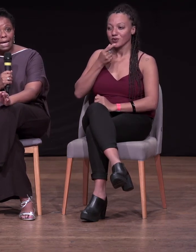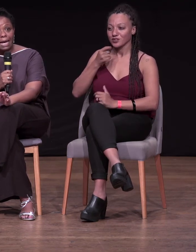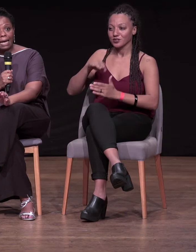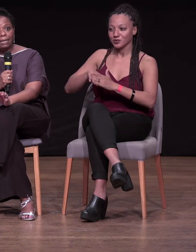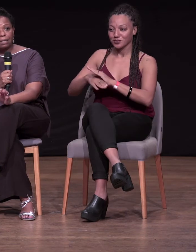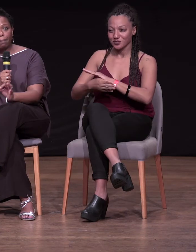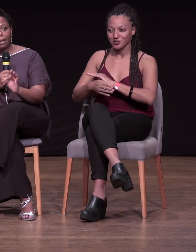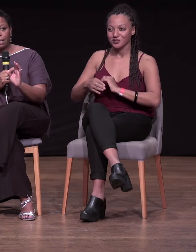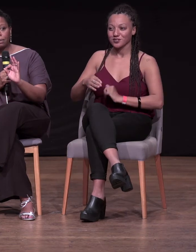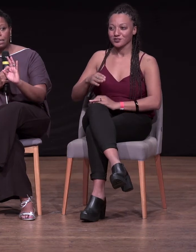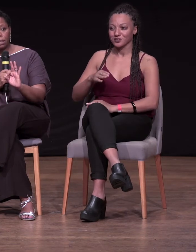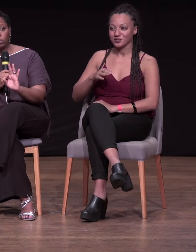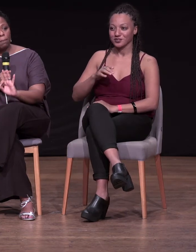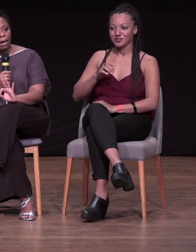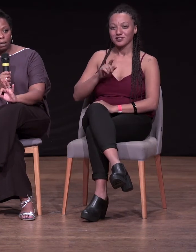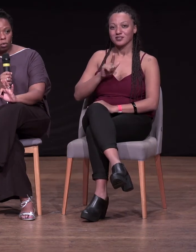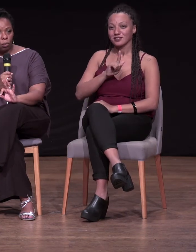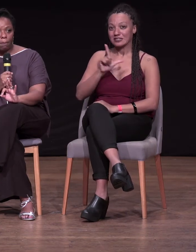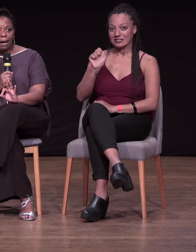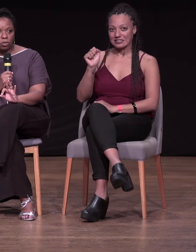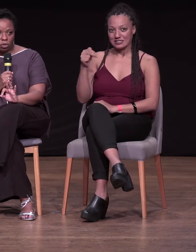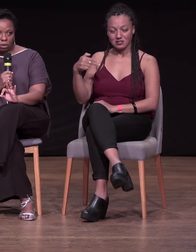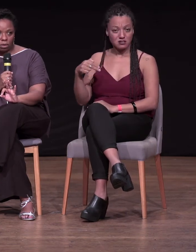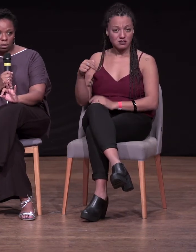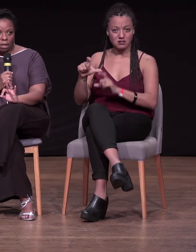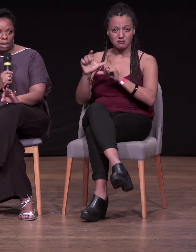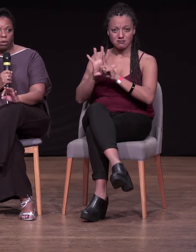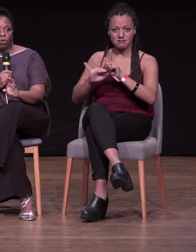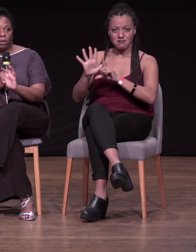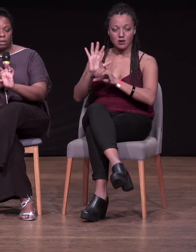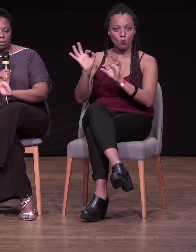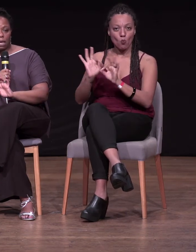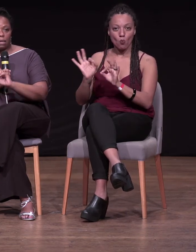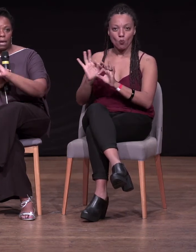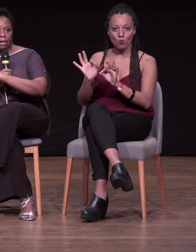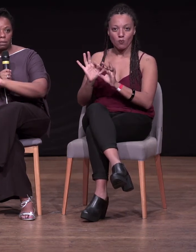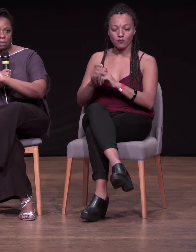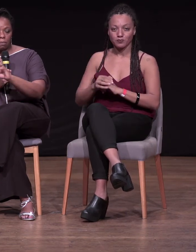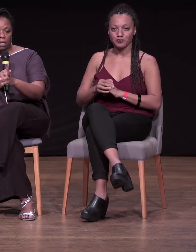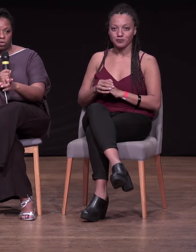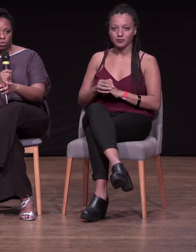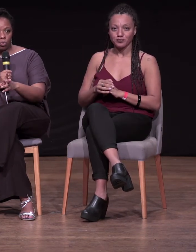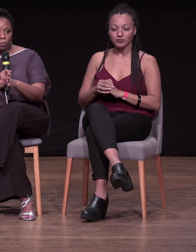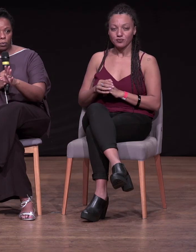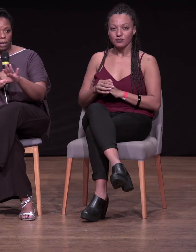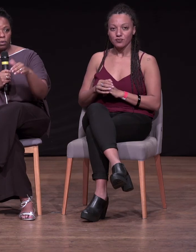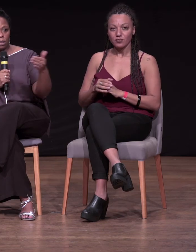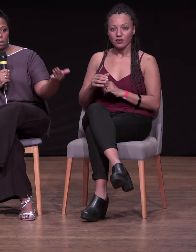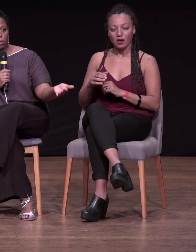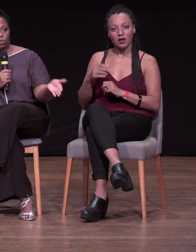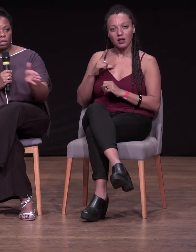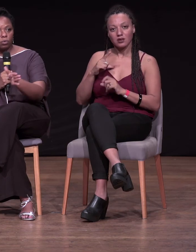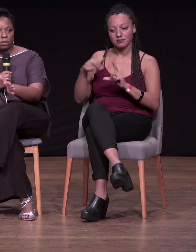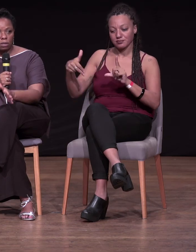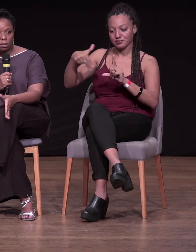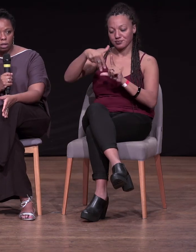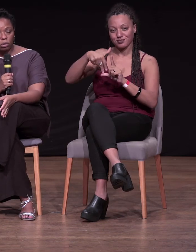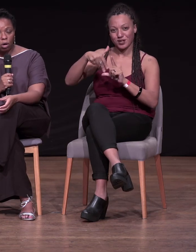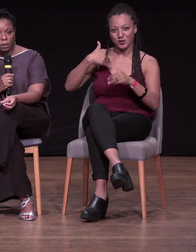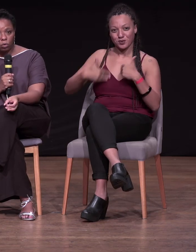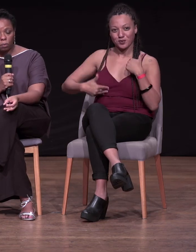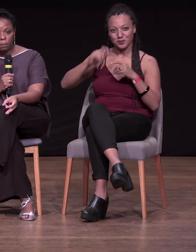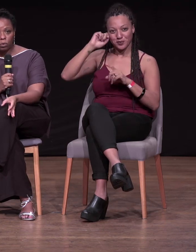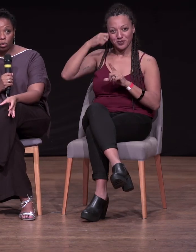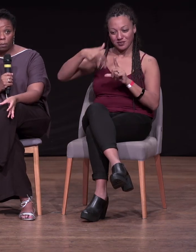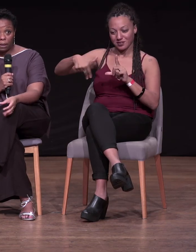conceitual, ele não trabalha com imagens. Quando ele insere estas imagens do corpo negro, ele está usando as que são